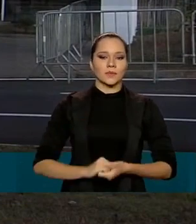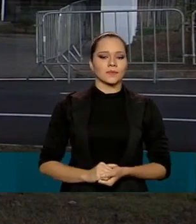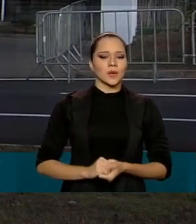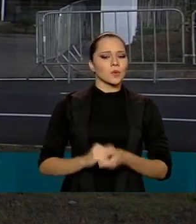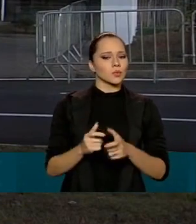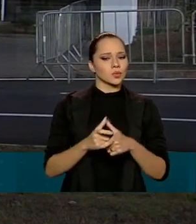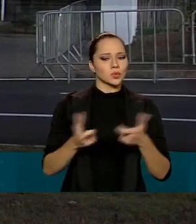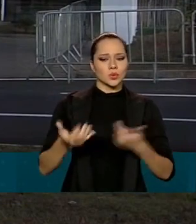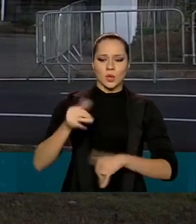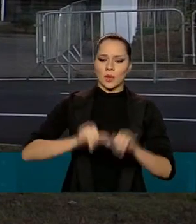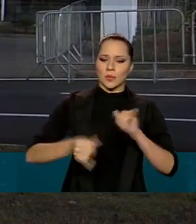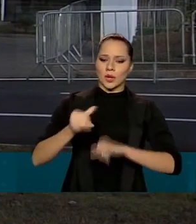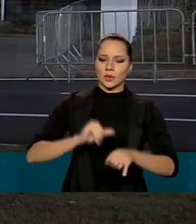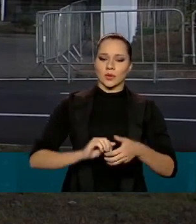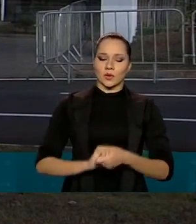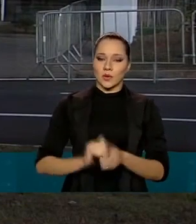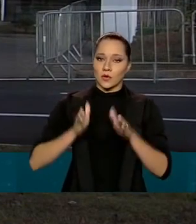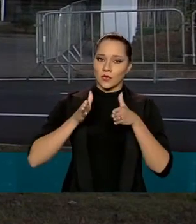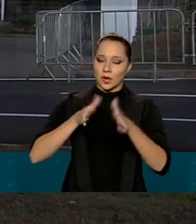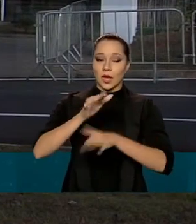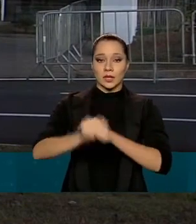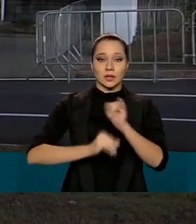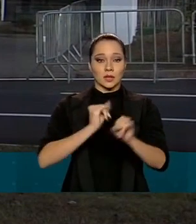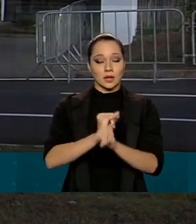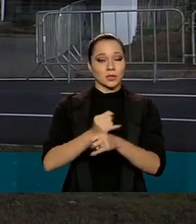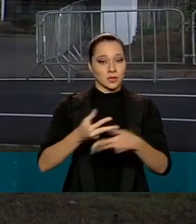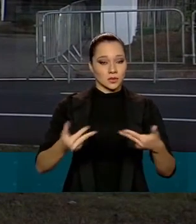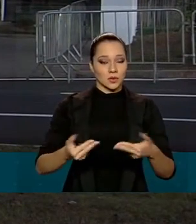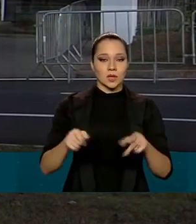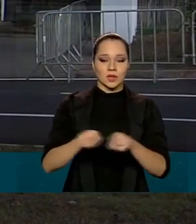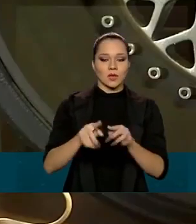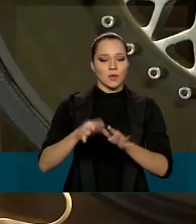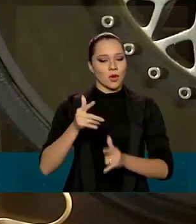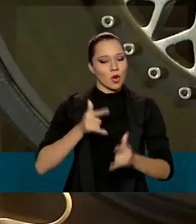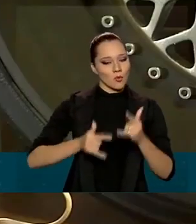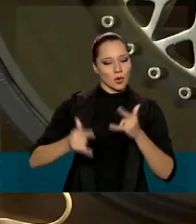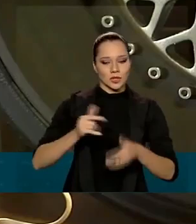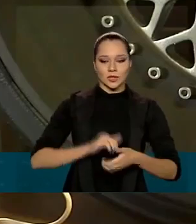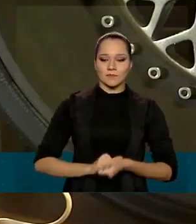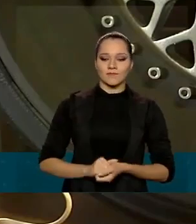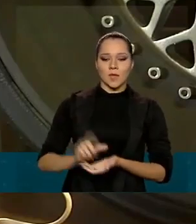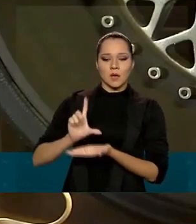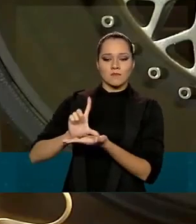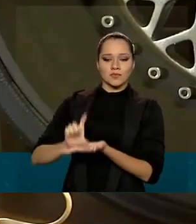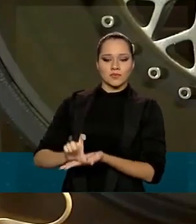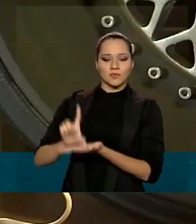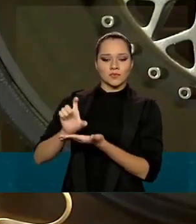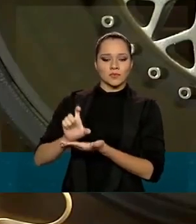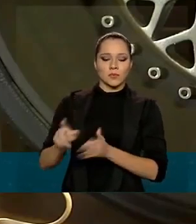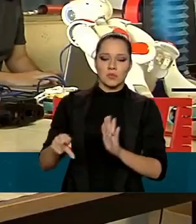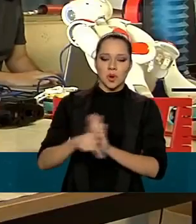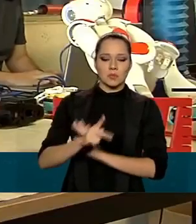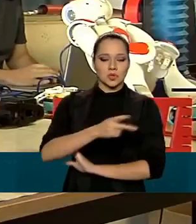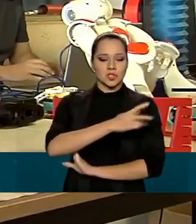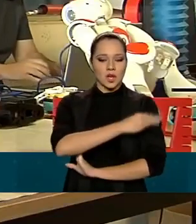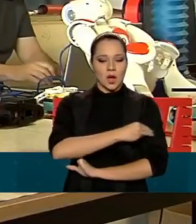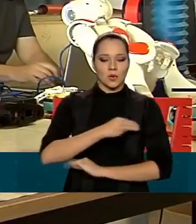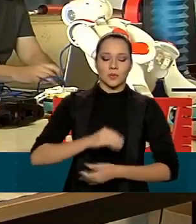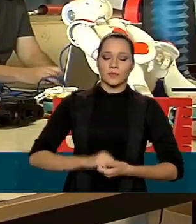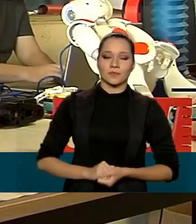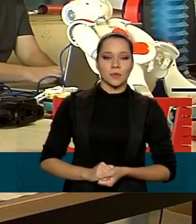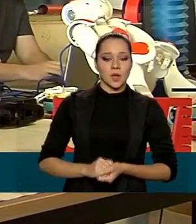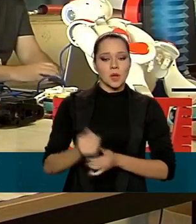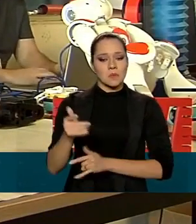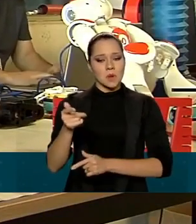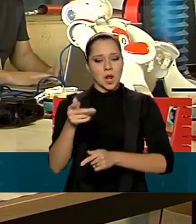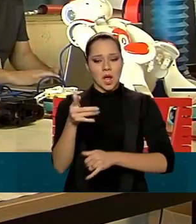Um grande laboratório voltado à internet das coisas e robótica. Dispenser automático de álcool em gel.